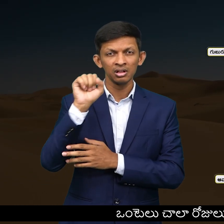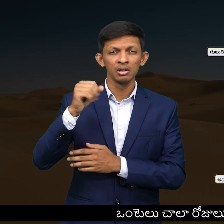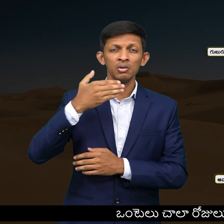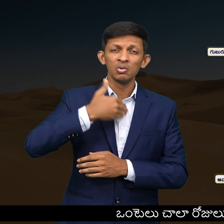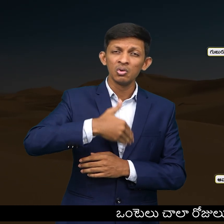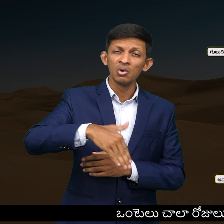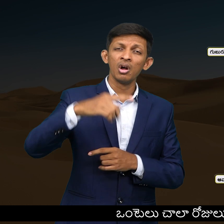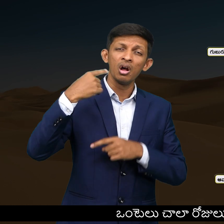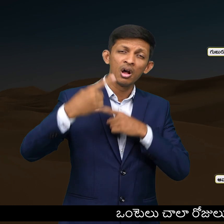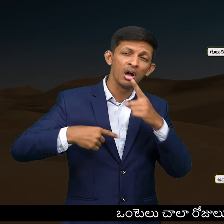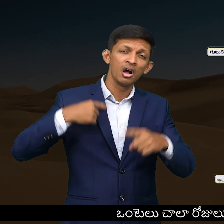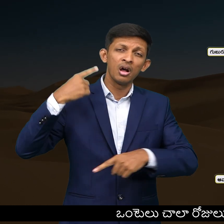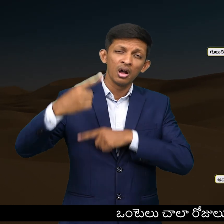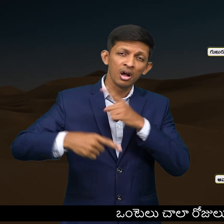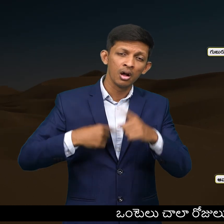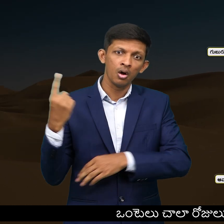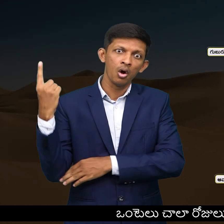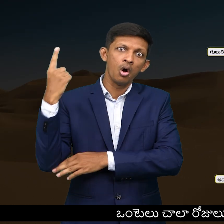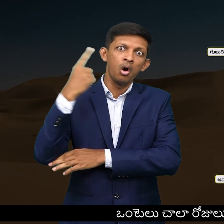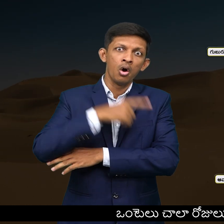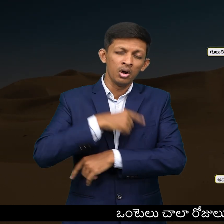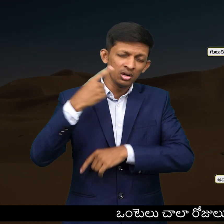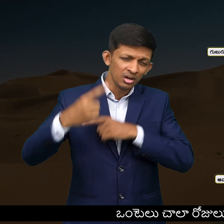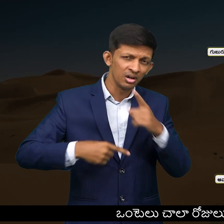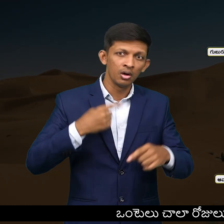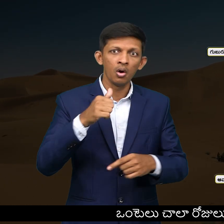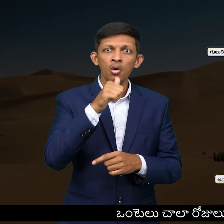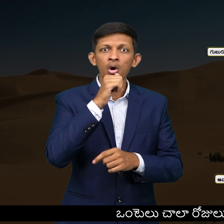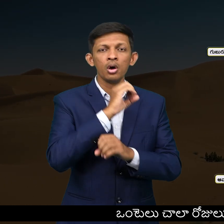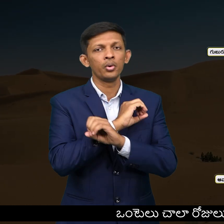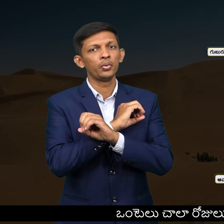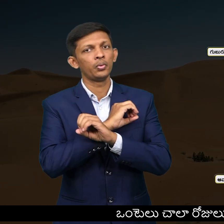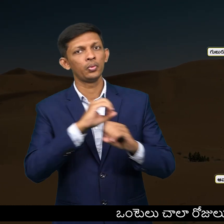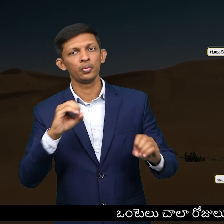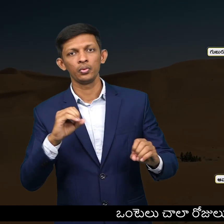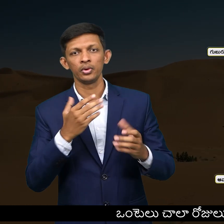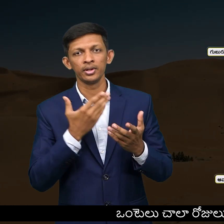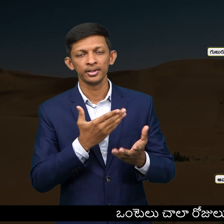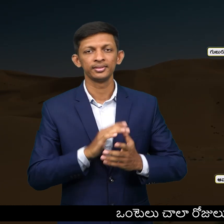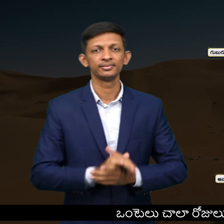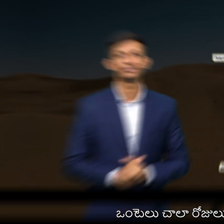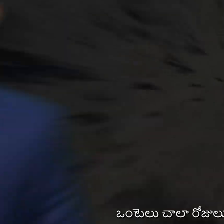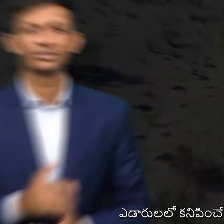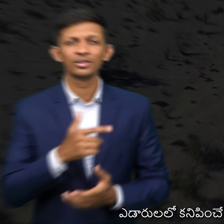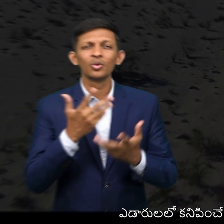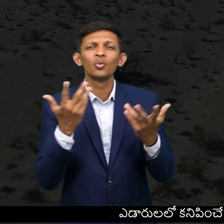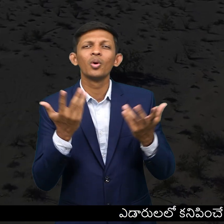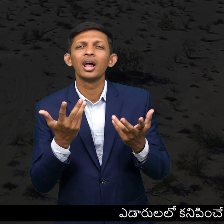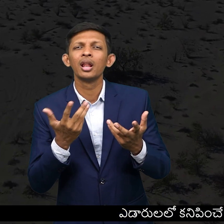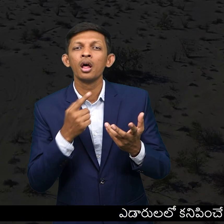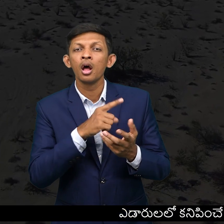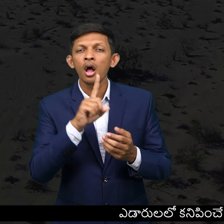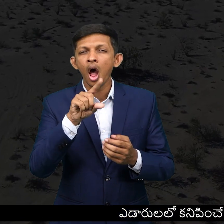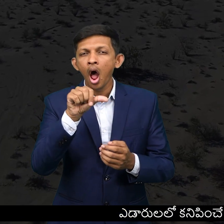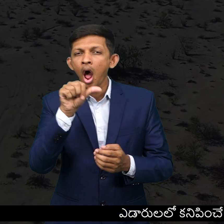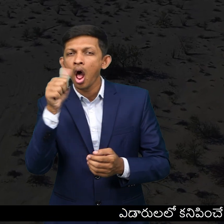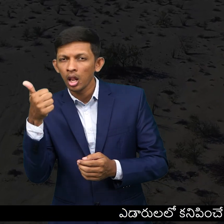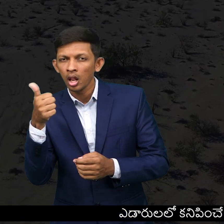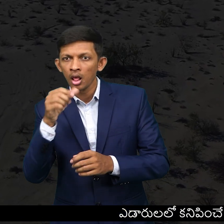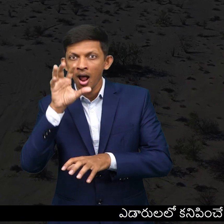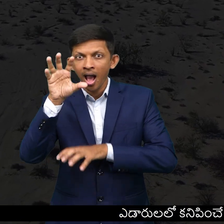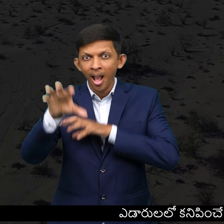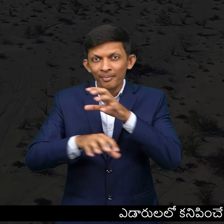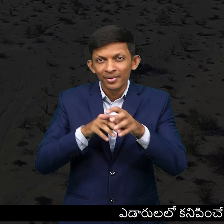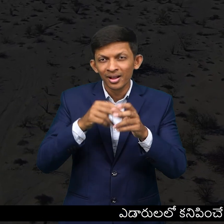నీరు త్రాగకుండా ఉండగలవు. ఎడారులలో కనిపించే